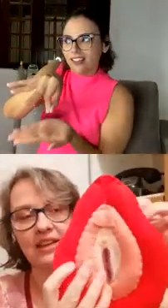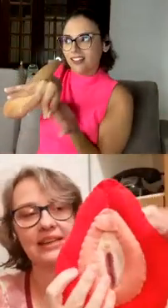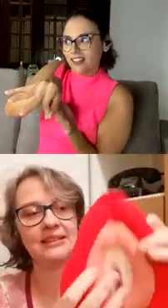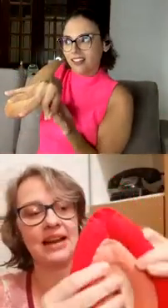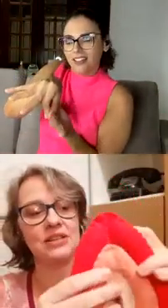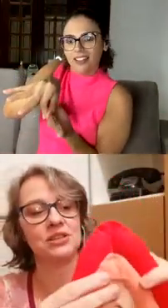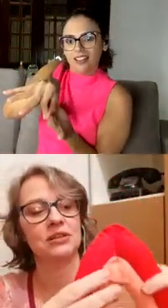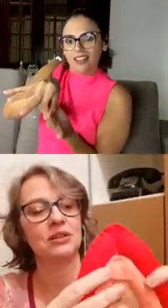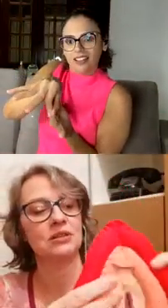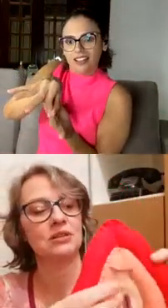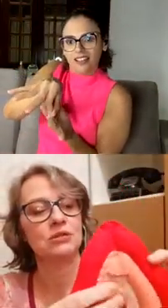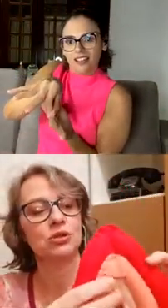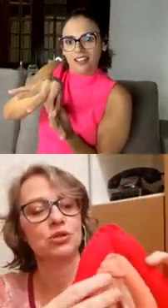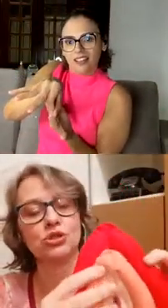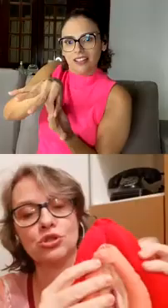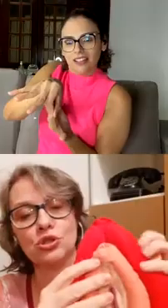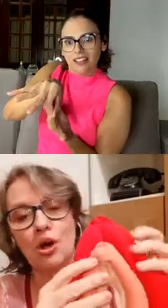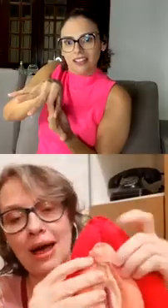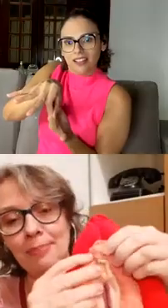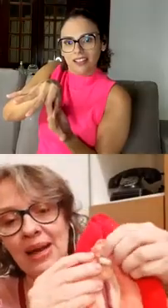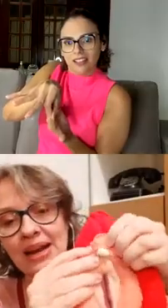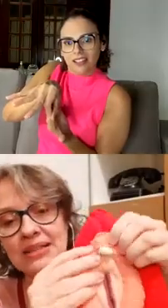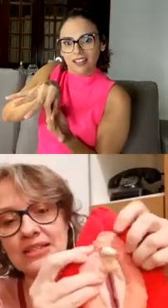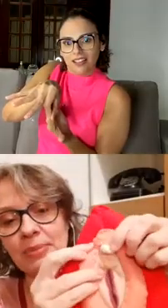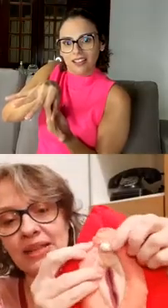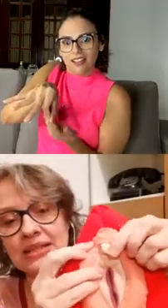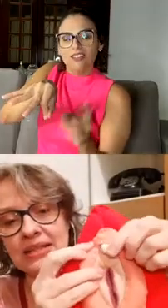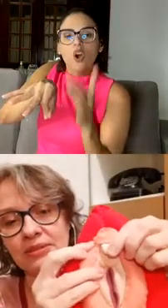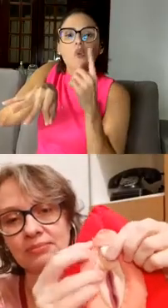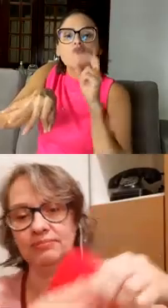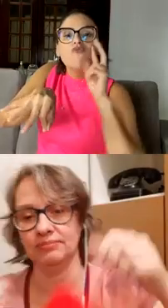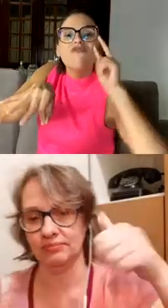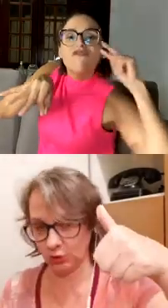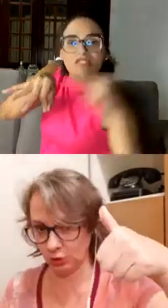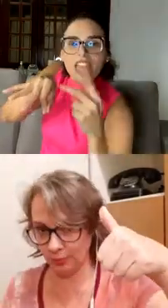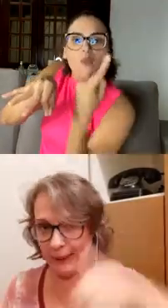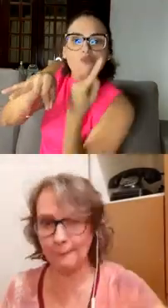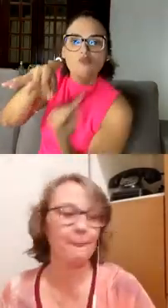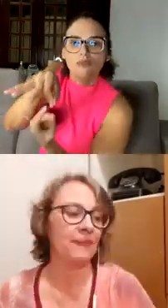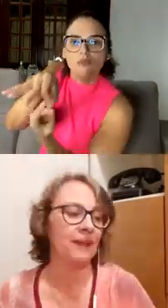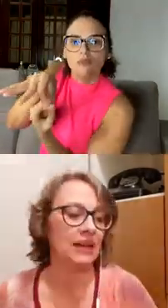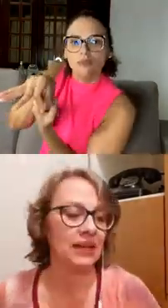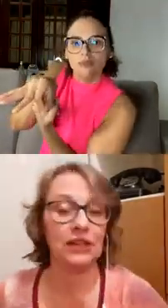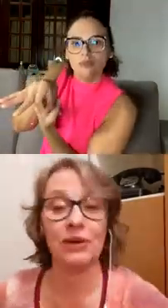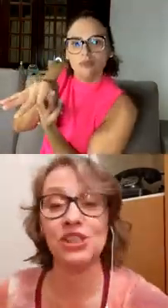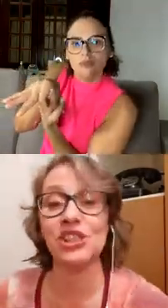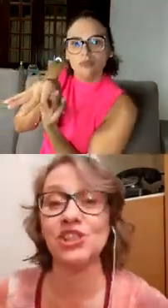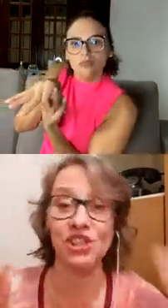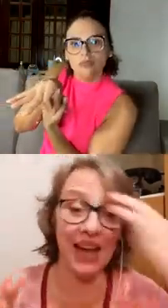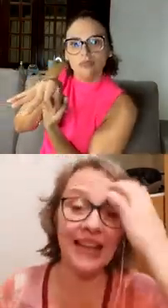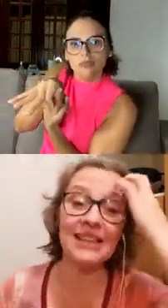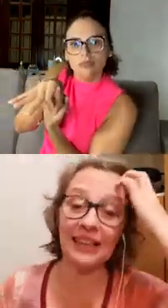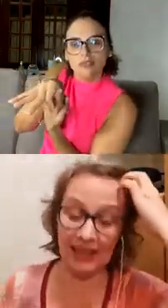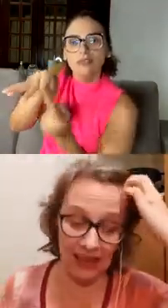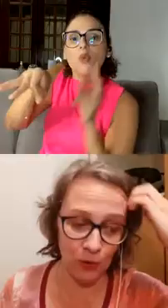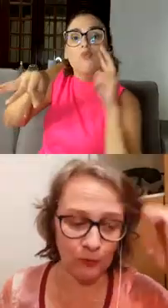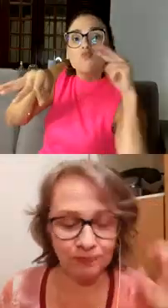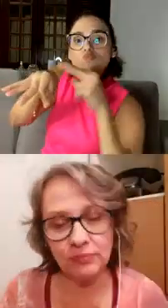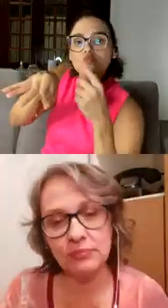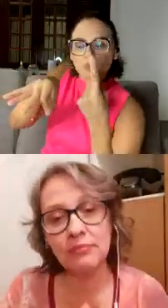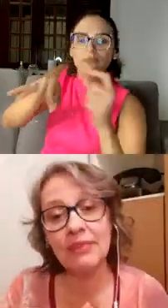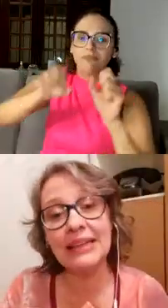Fica aqui atrás. Só aparece esse pedacinho. Tudo bem? Então, a gente já